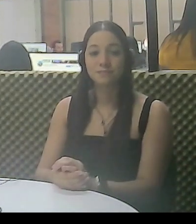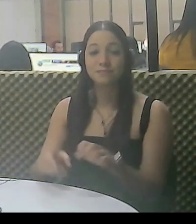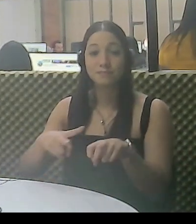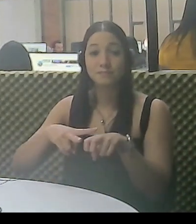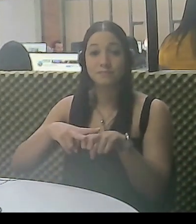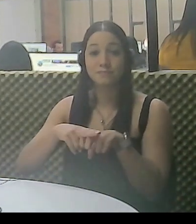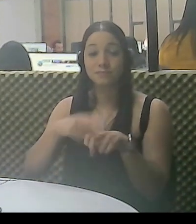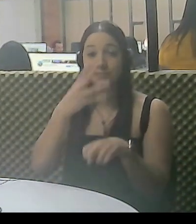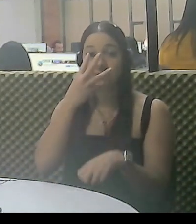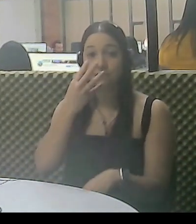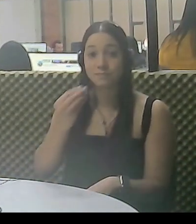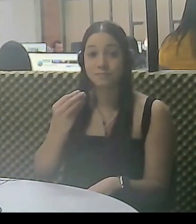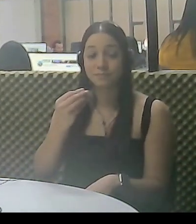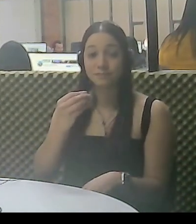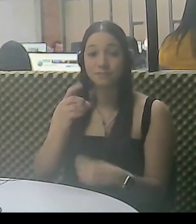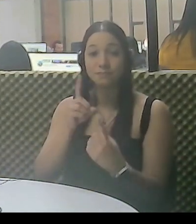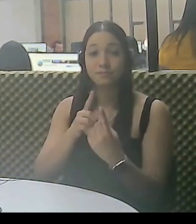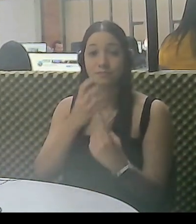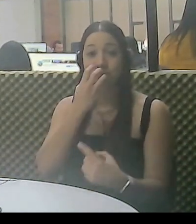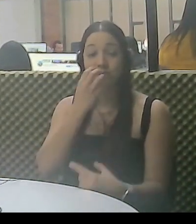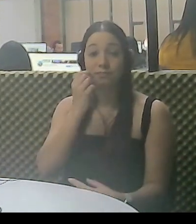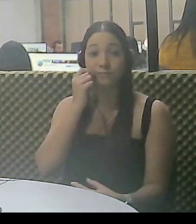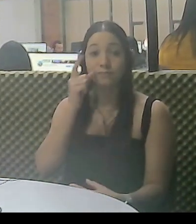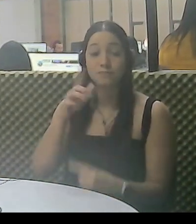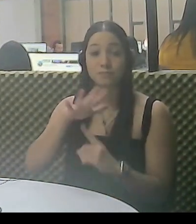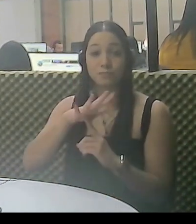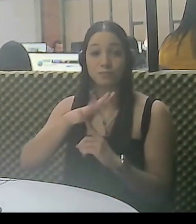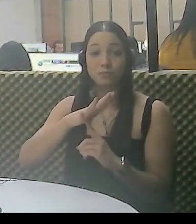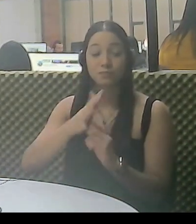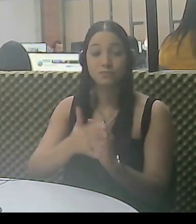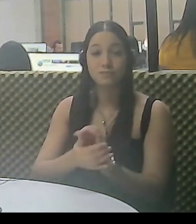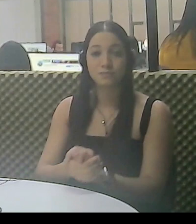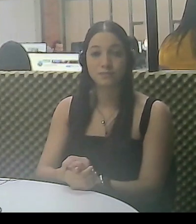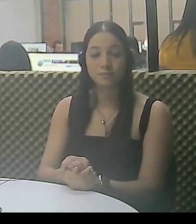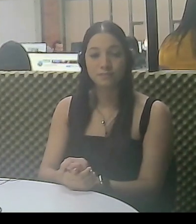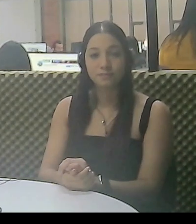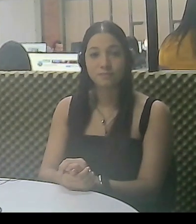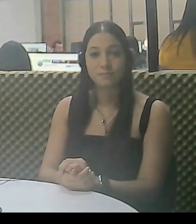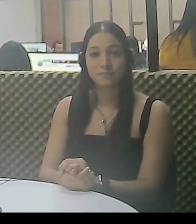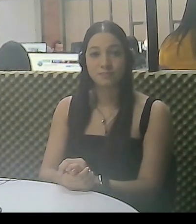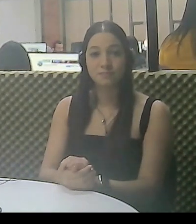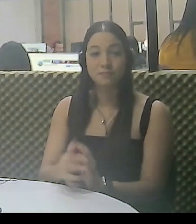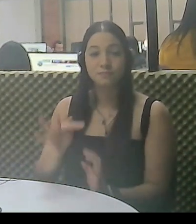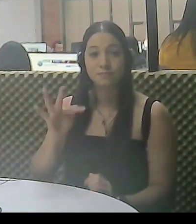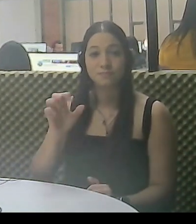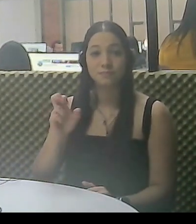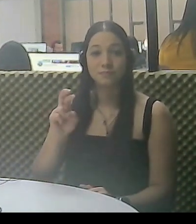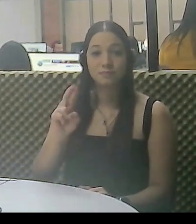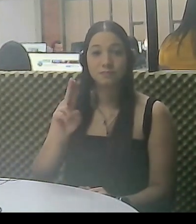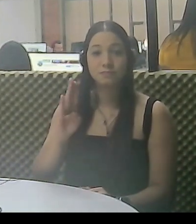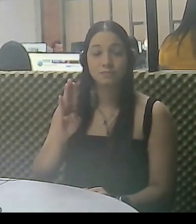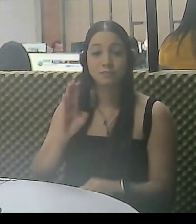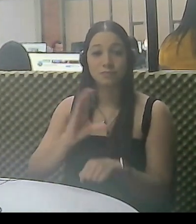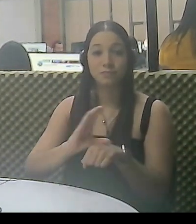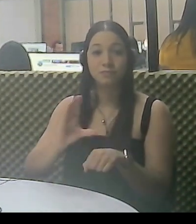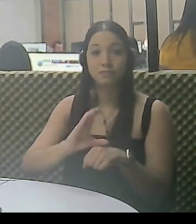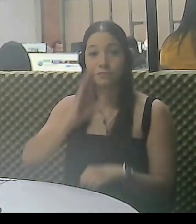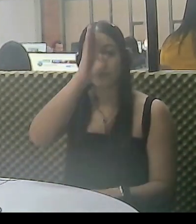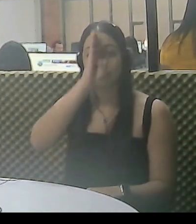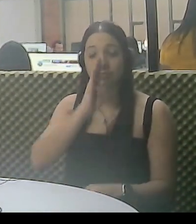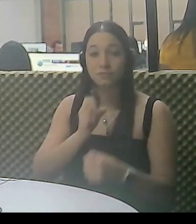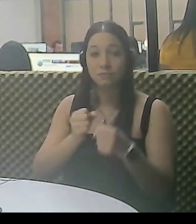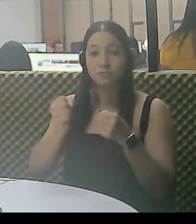Castramóvel atende cães e gatos cadastrados no Shopping Parque. Ferub abre inscrições para curso gratuito